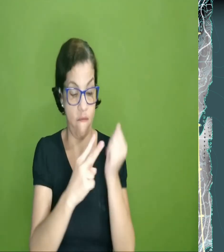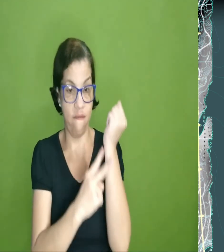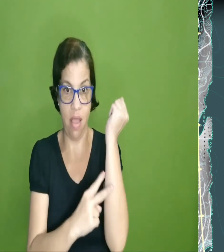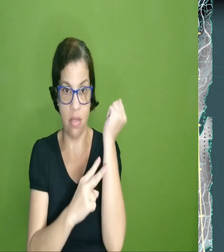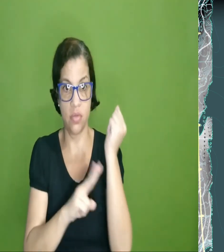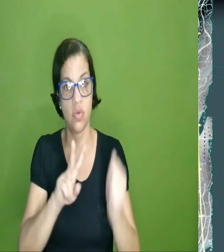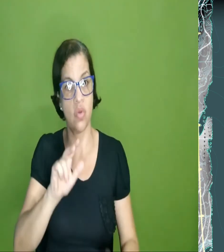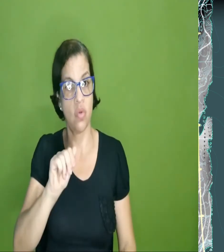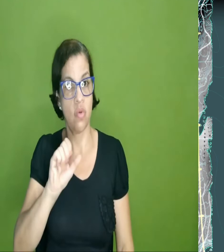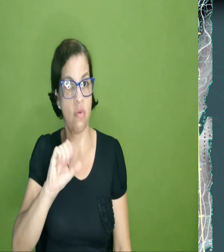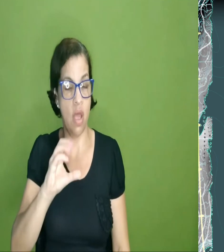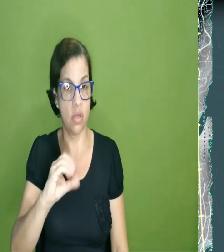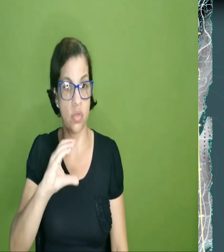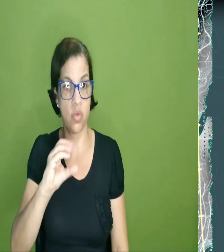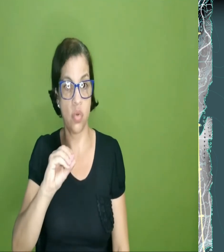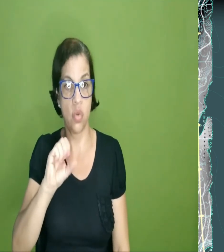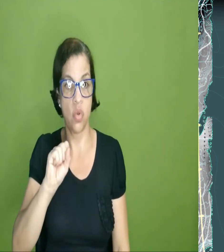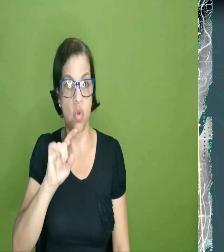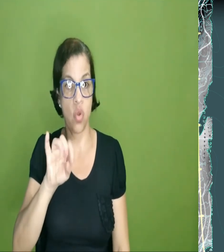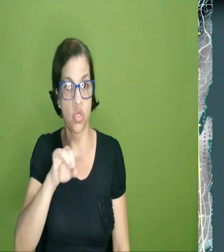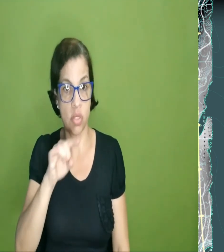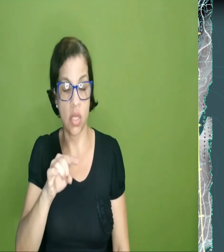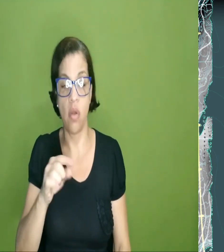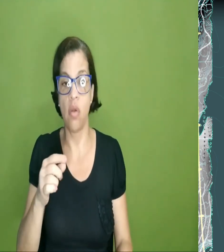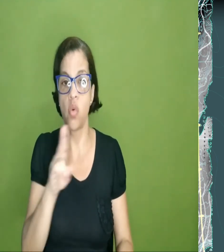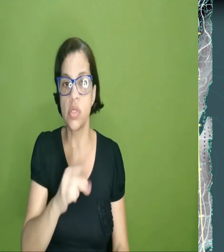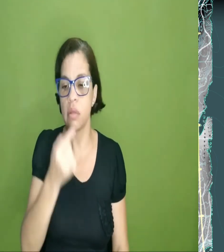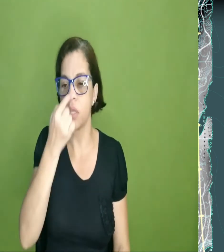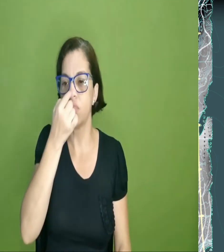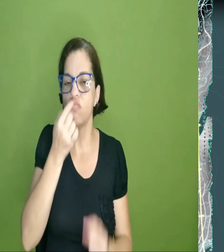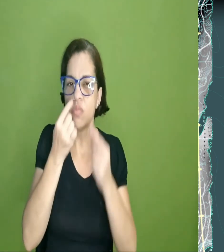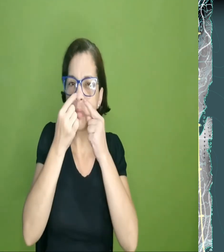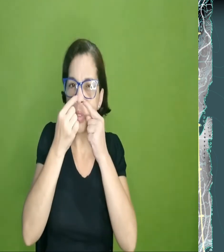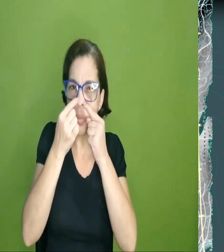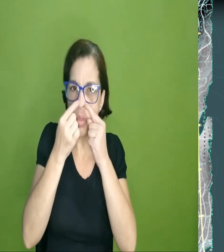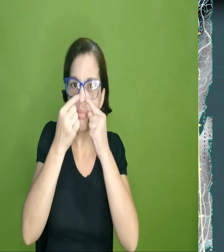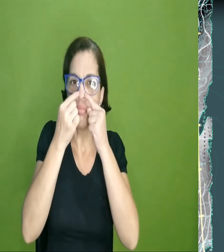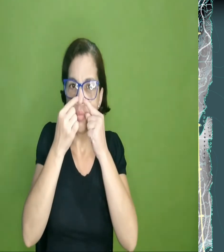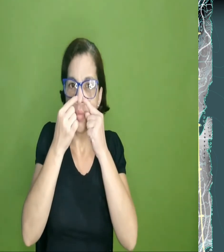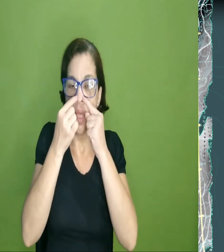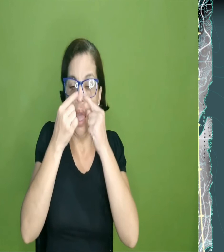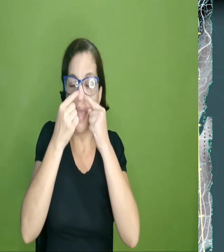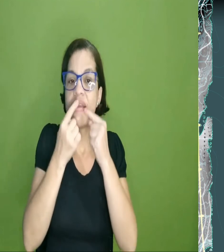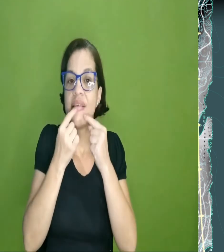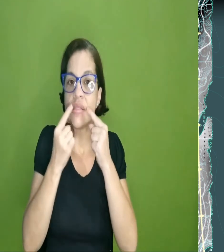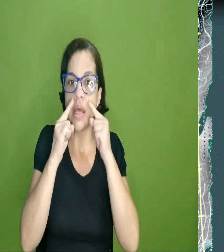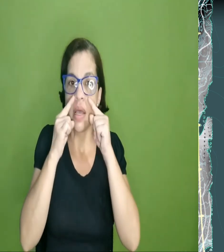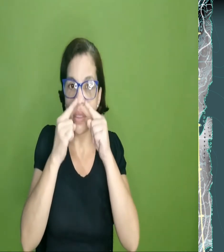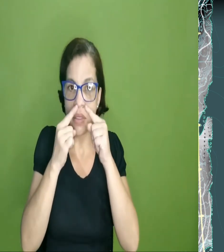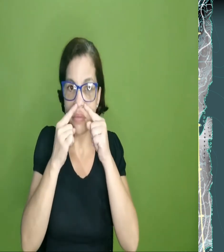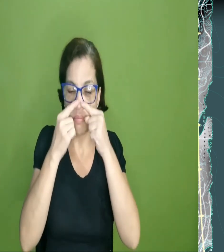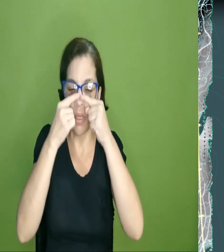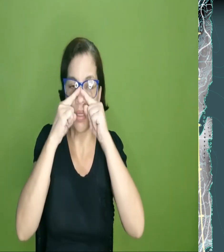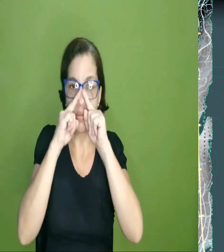utilizada em formulações de descongestionantes nasais. Isto porque, ao contrair vasos sanguíneos da